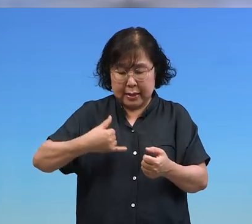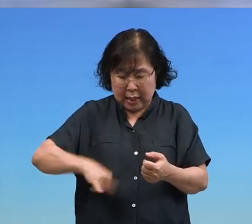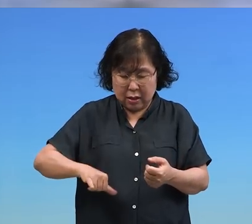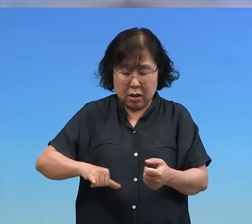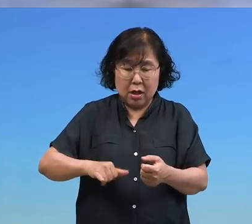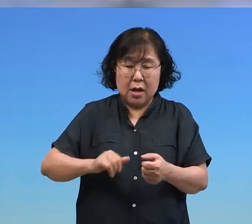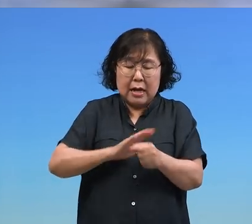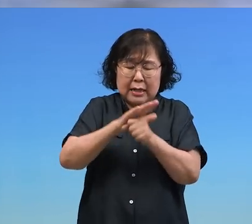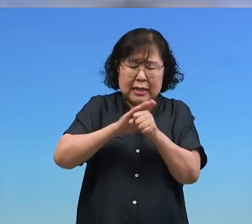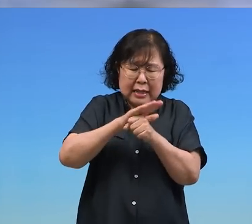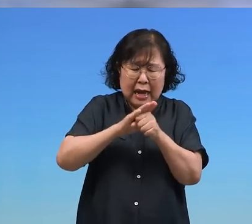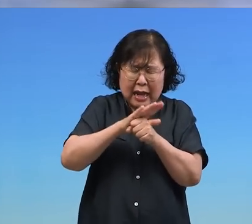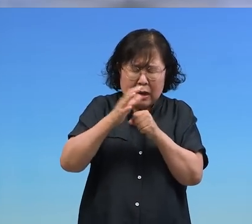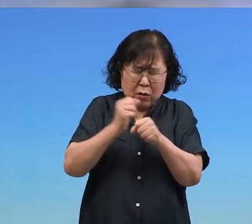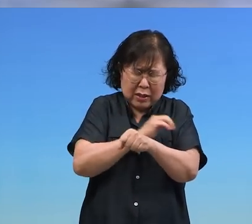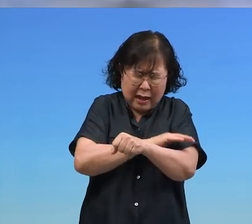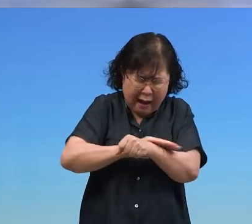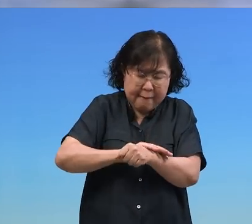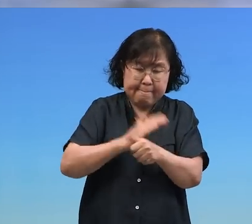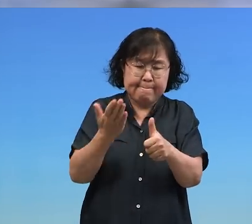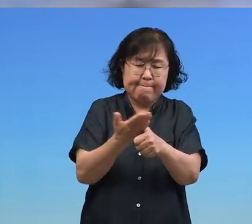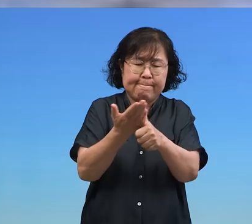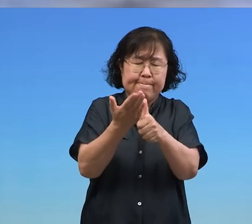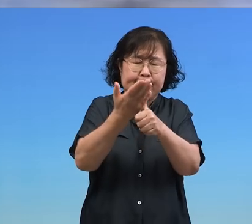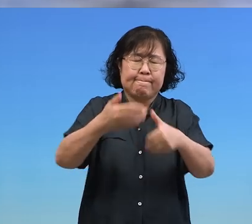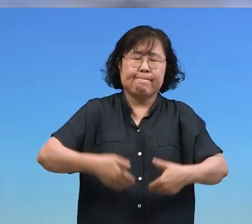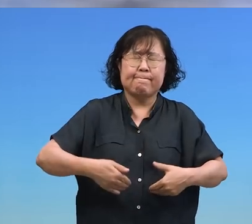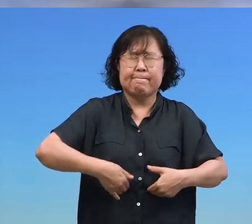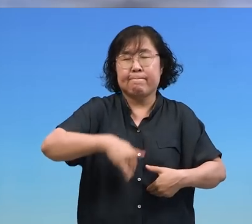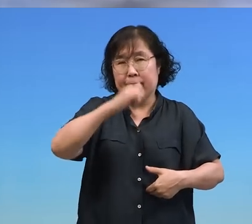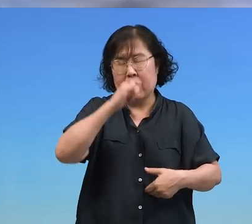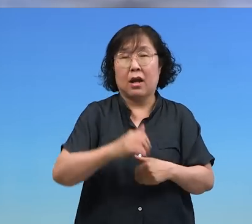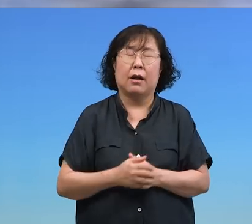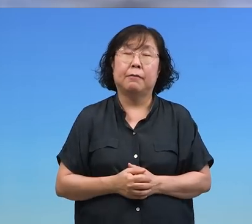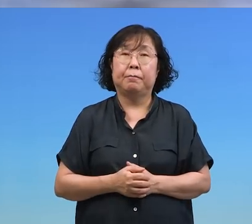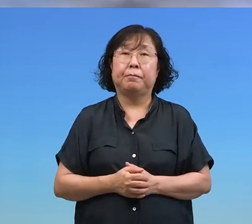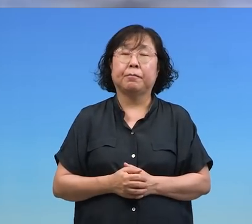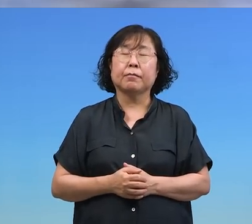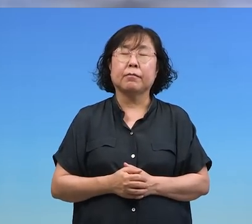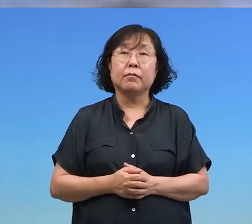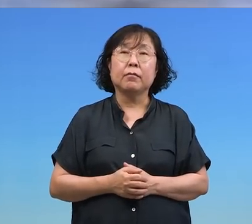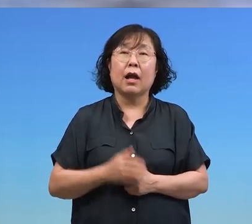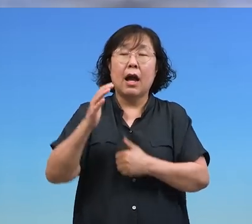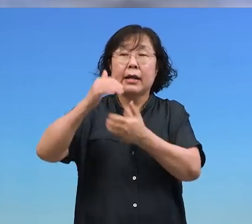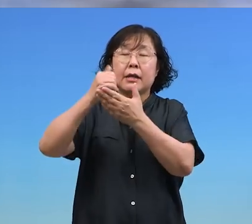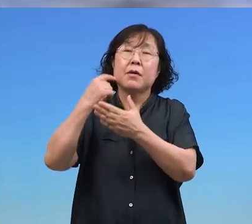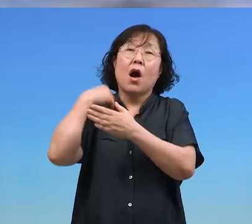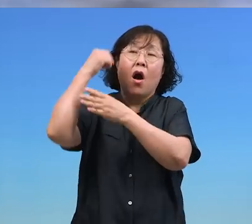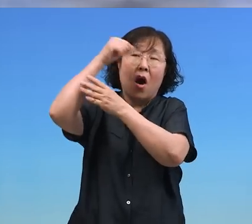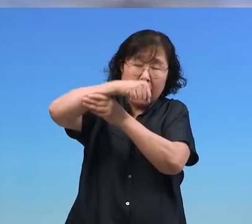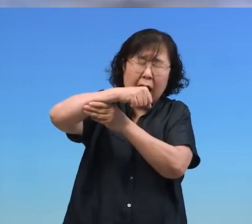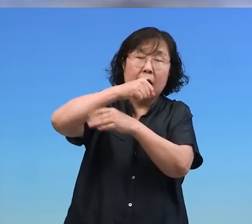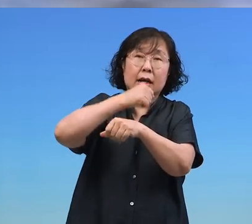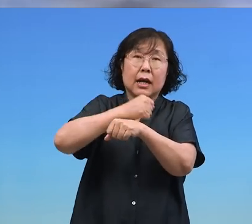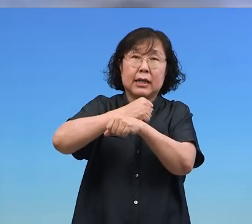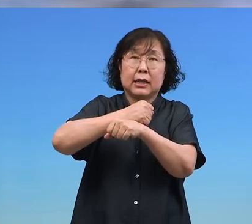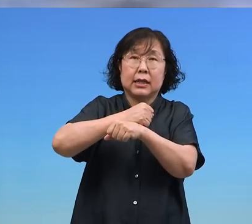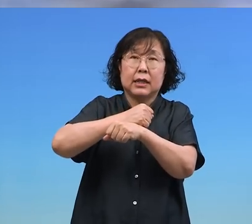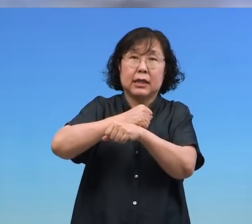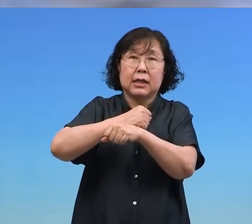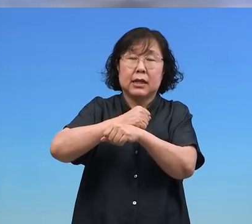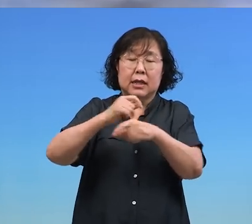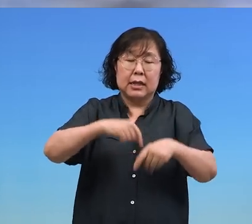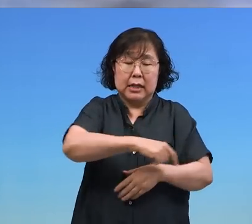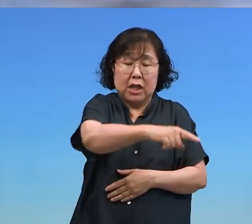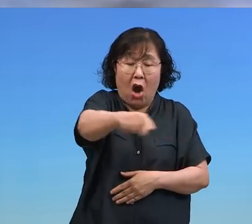한 주 내내 제 마음에 내가 지금 분당 우리 단위 목사로서 하나님이 허락하신 범위를 넘어서는